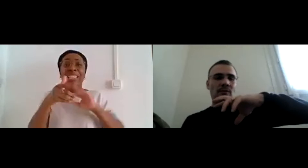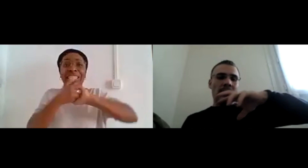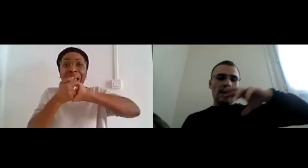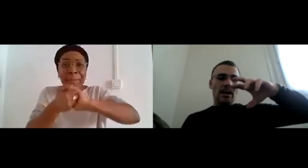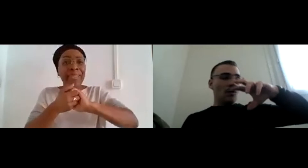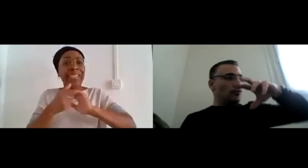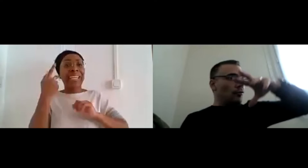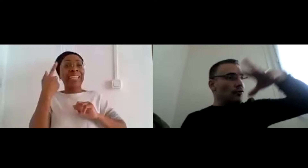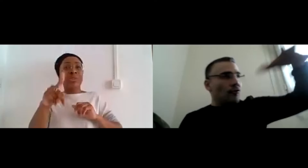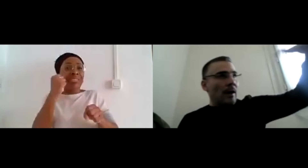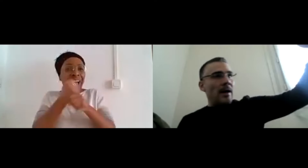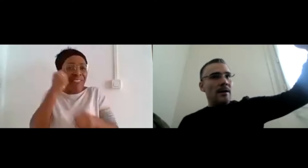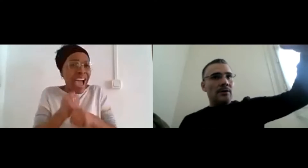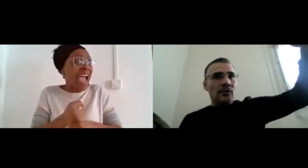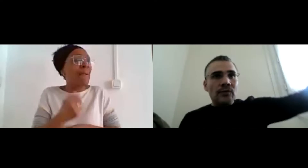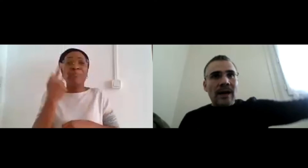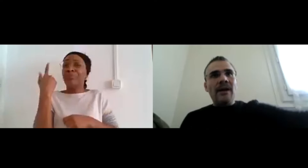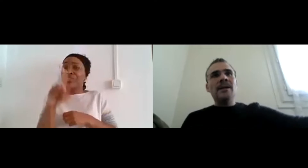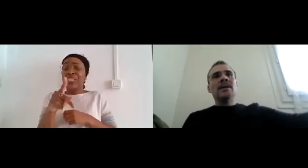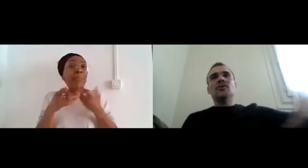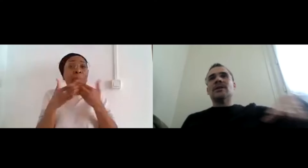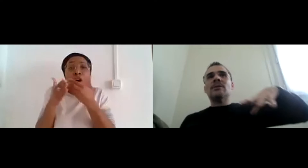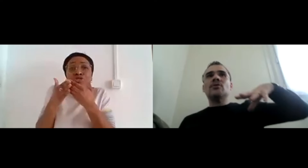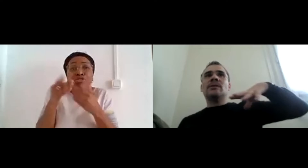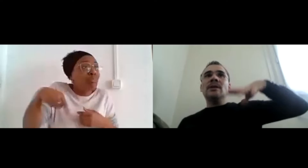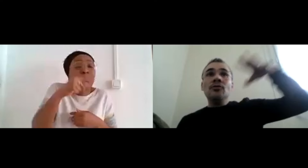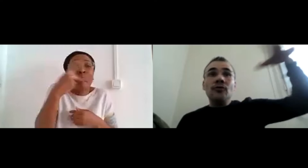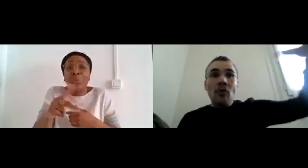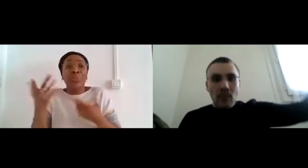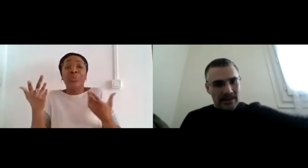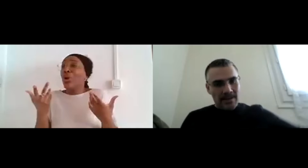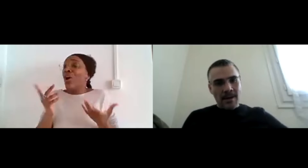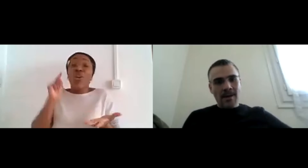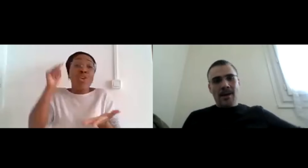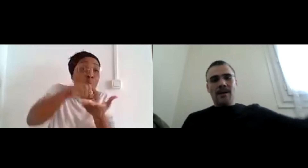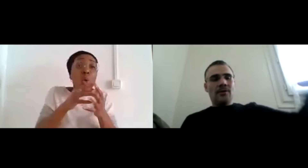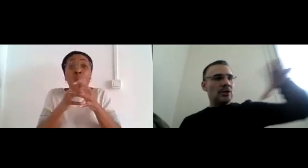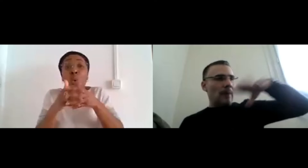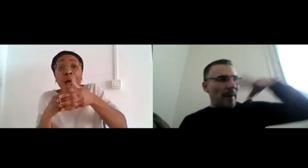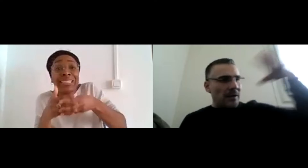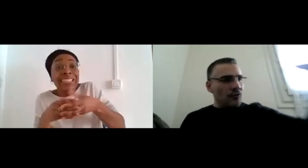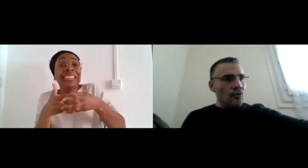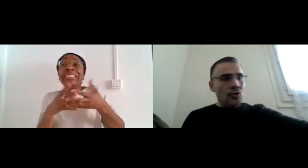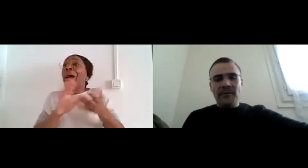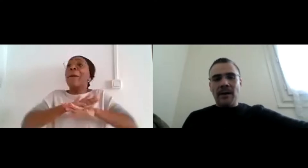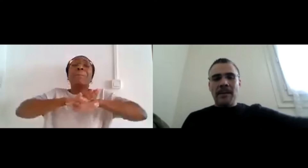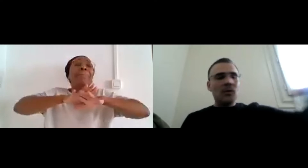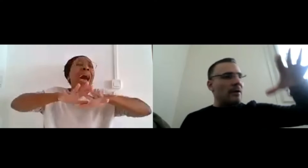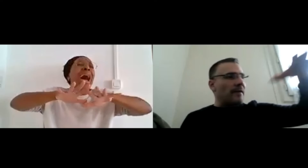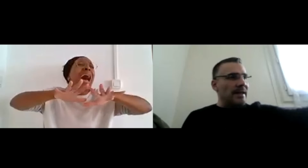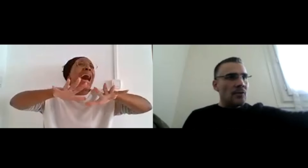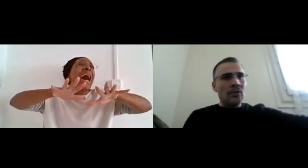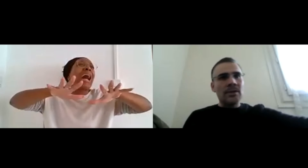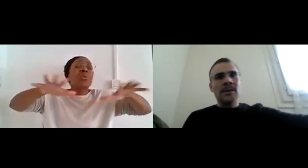ce soit autour de toi, dans ton travail, que ce soit sur tes lieux de loisirs, que ce soit partout où tu vas, même